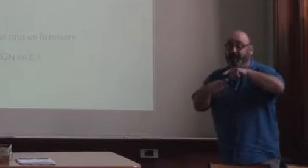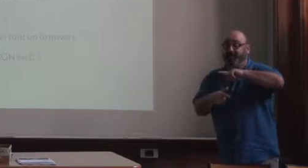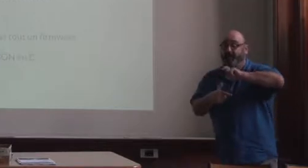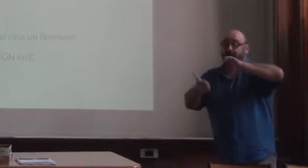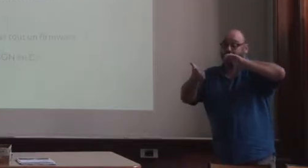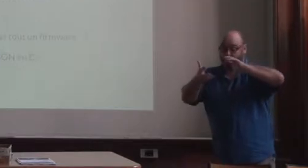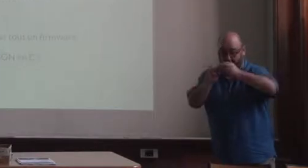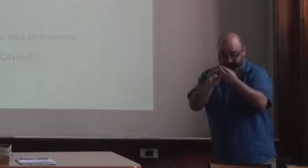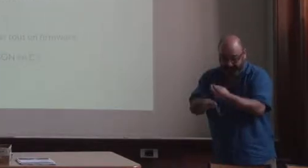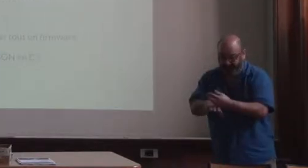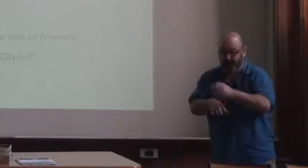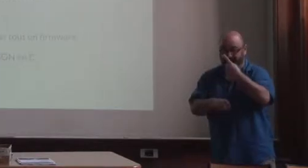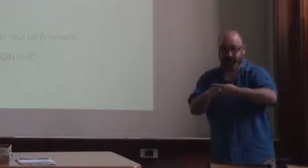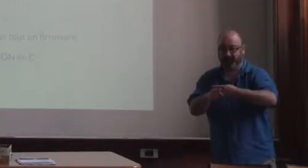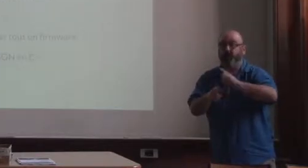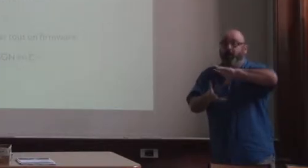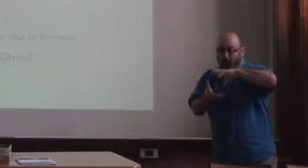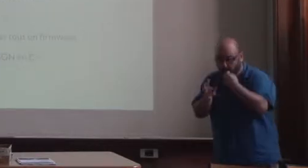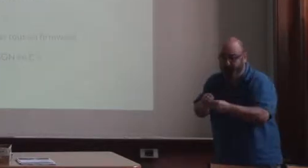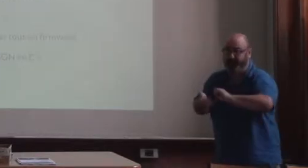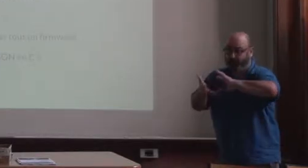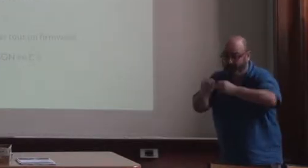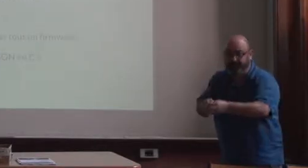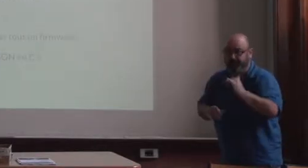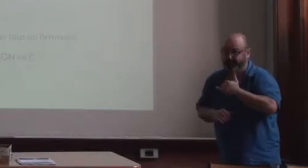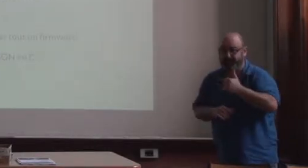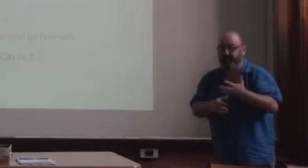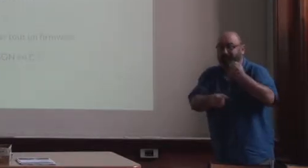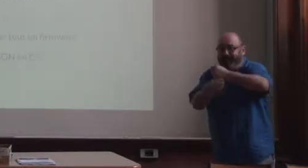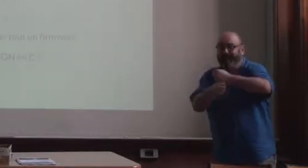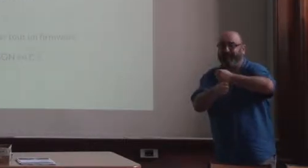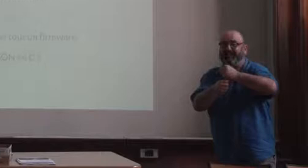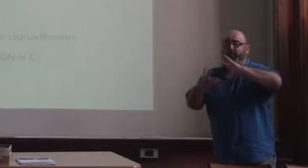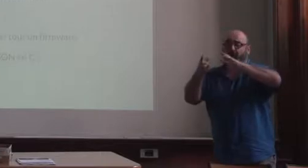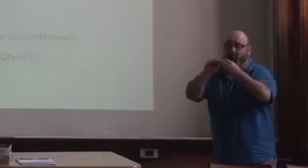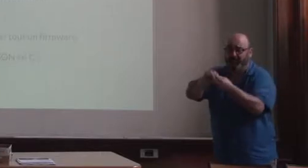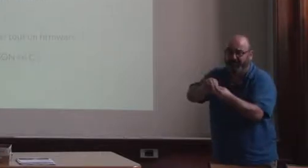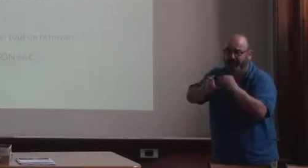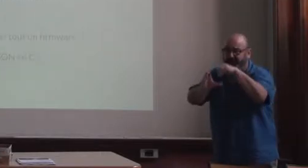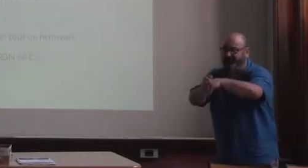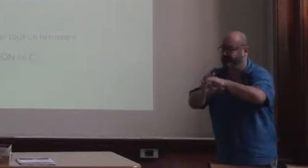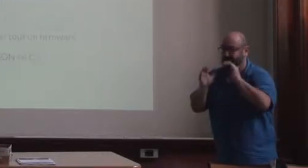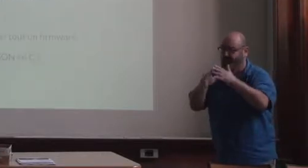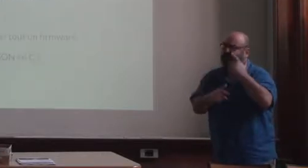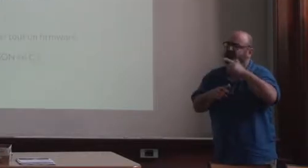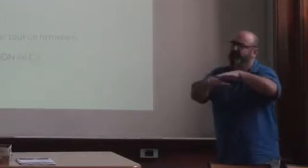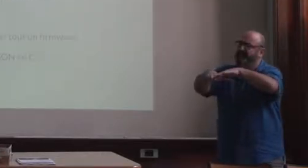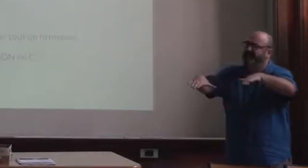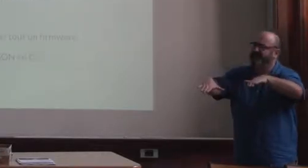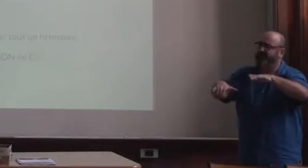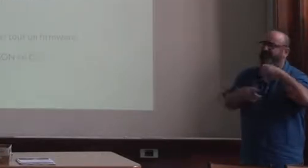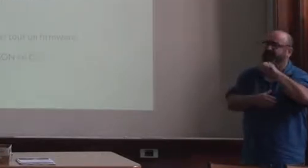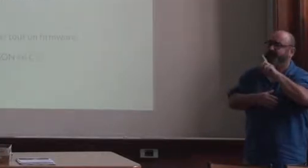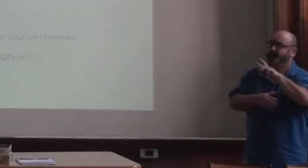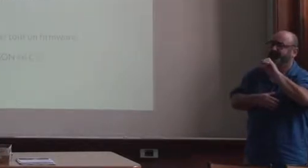recompiler le programme à chaque fois, ni d'installer de compilateur. C'est un problème qu'on a souvent, c'est que pour chacune des plateformes là, qu'on utilise avec